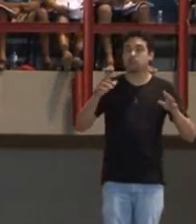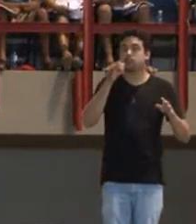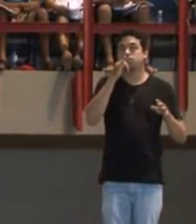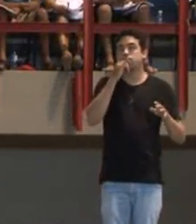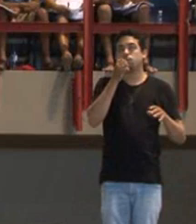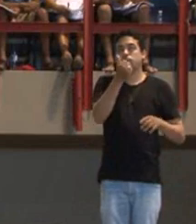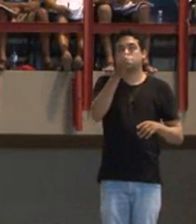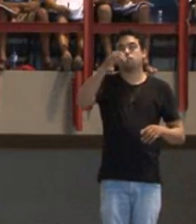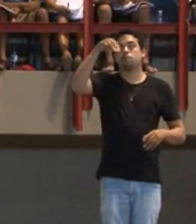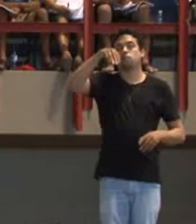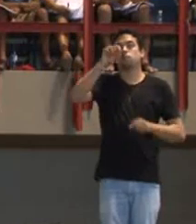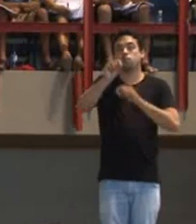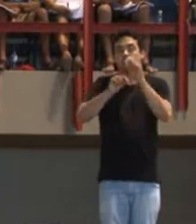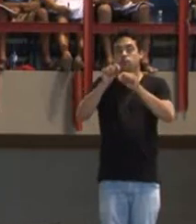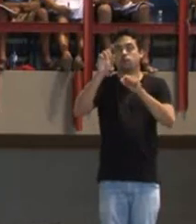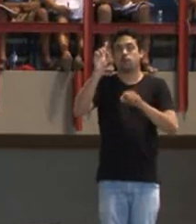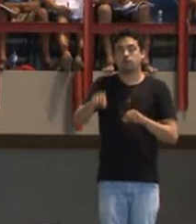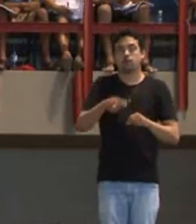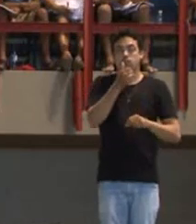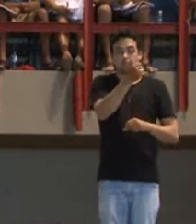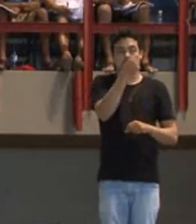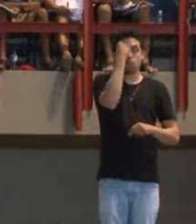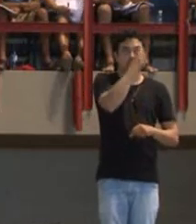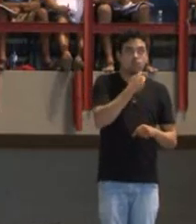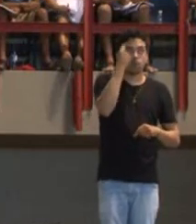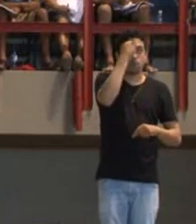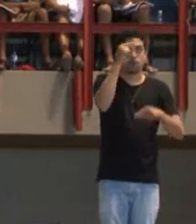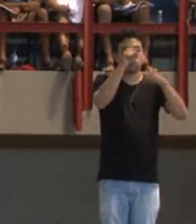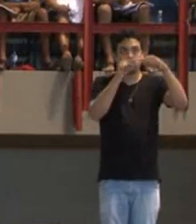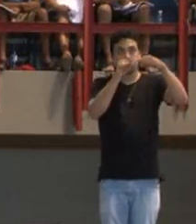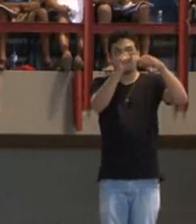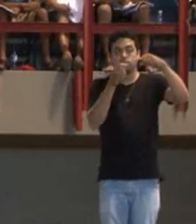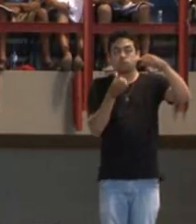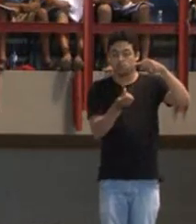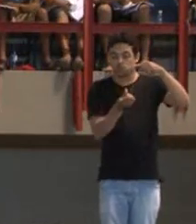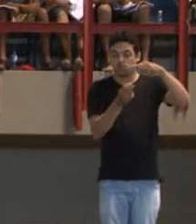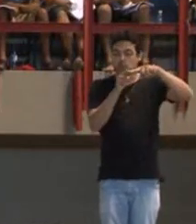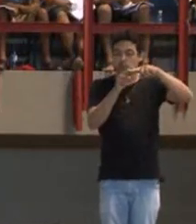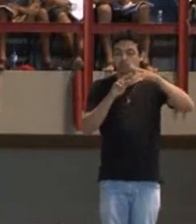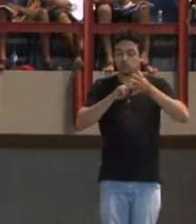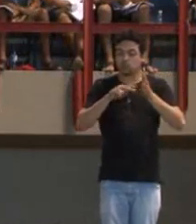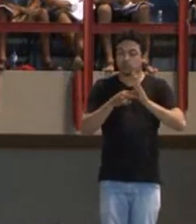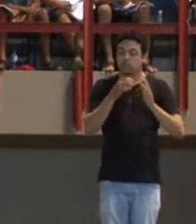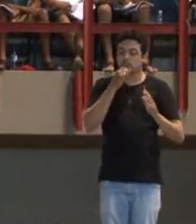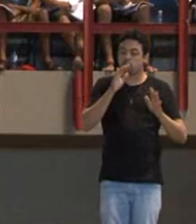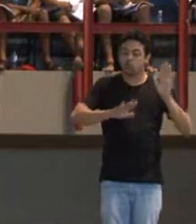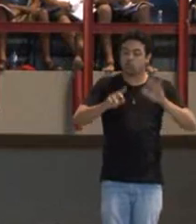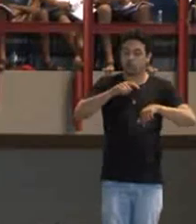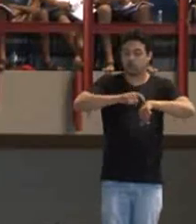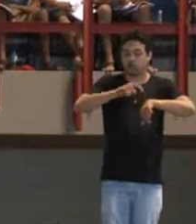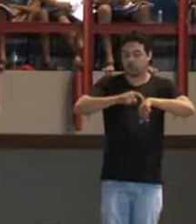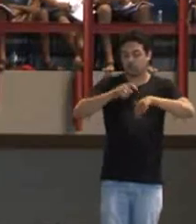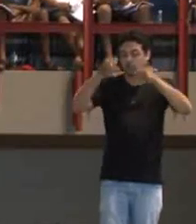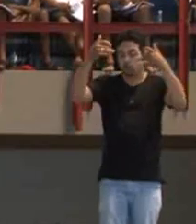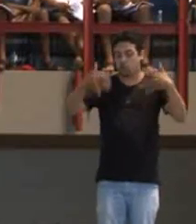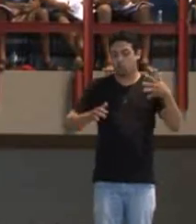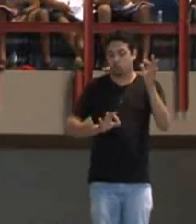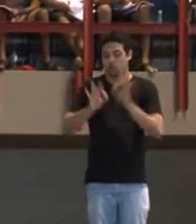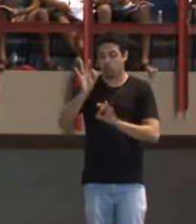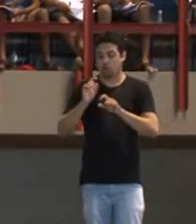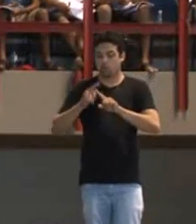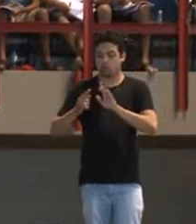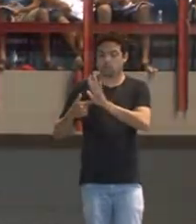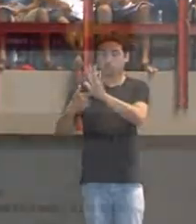são 10 minutos? 1 hora dividido por 6. Então, primeira coisa, cuidado com o tempo, precisa organizar o tempo. Por isso